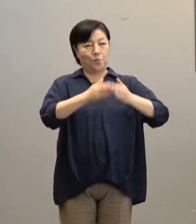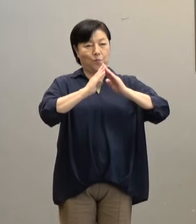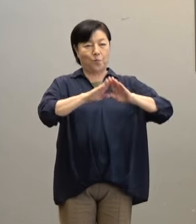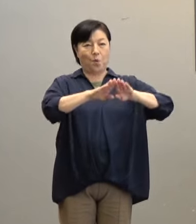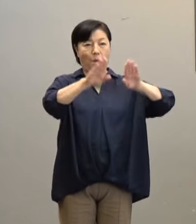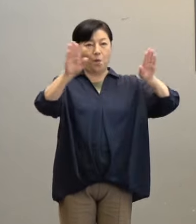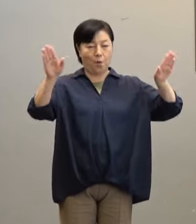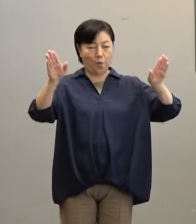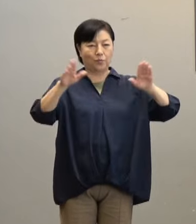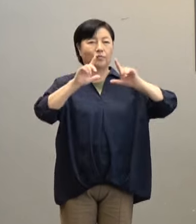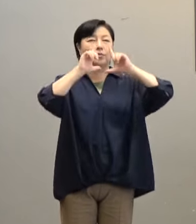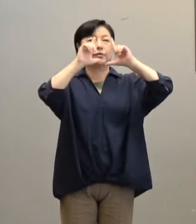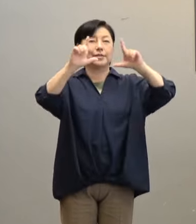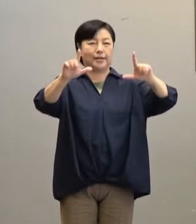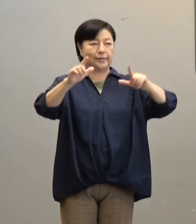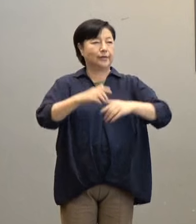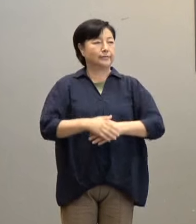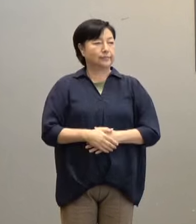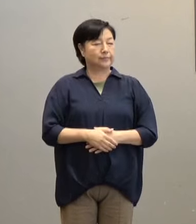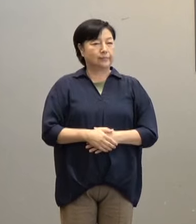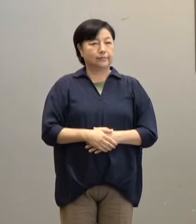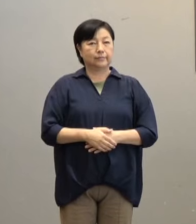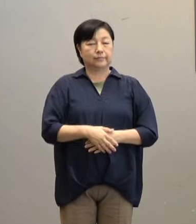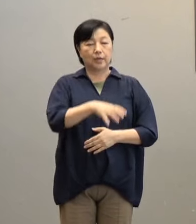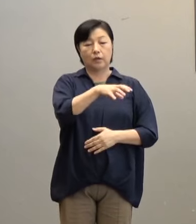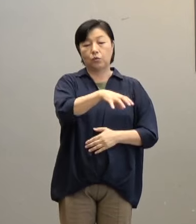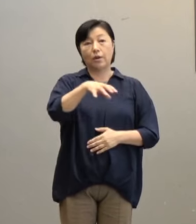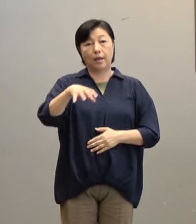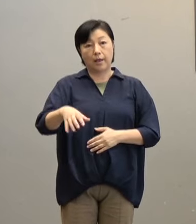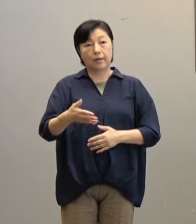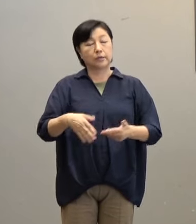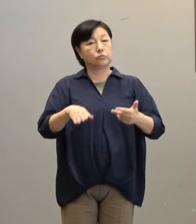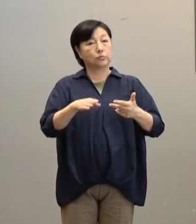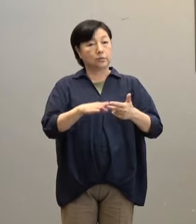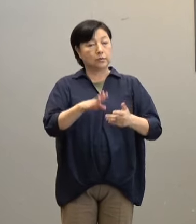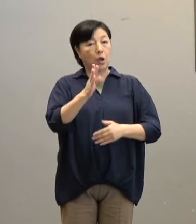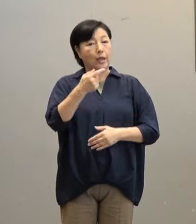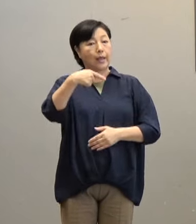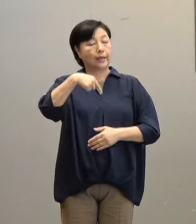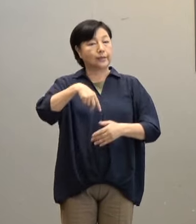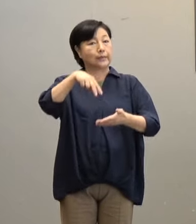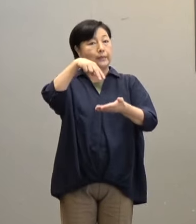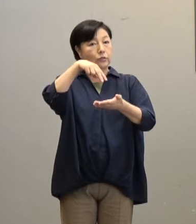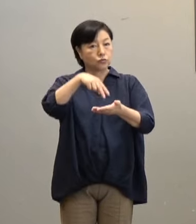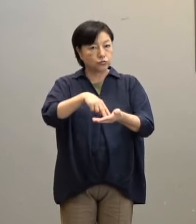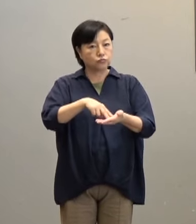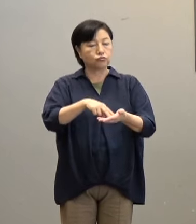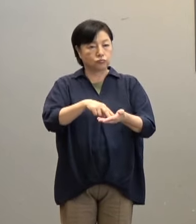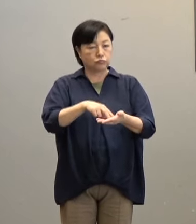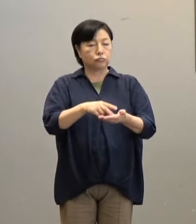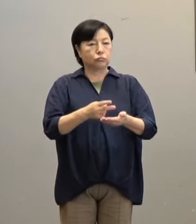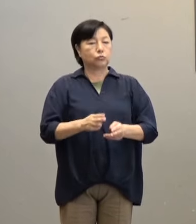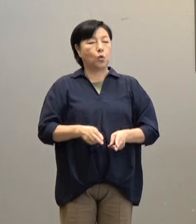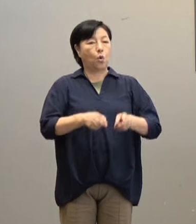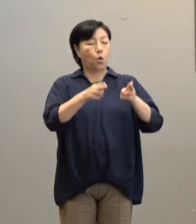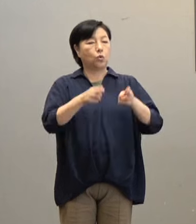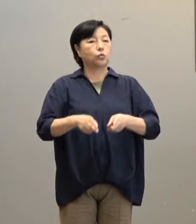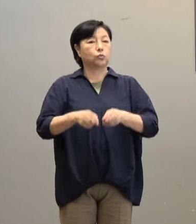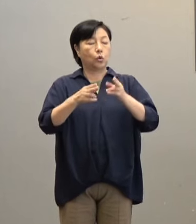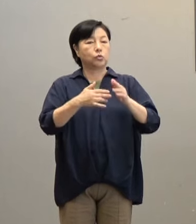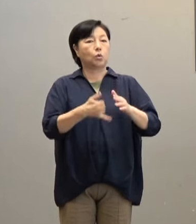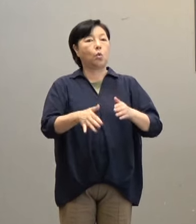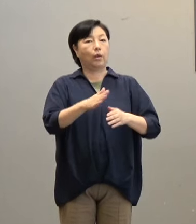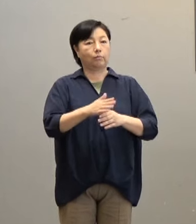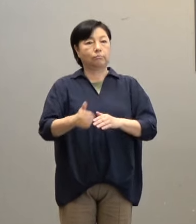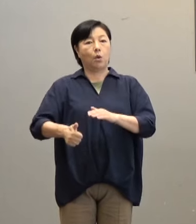のでお知らせをいたします。なおこれらの施設は本県の県立都市公園として初めて官民提携連